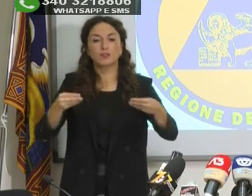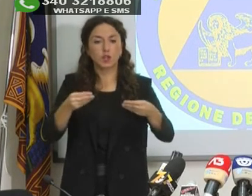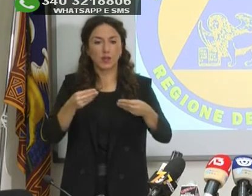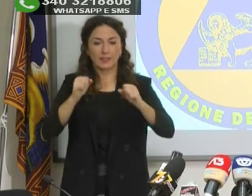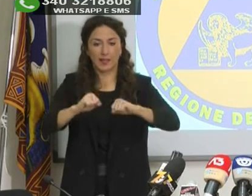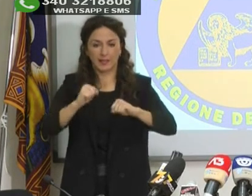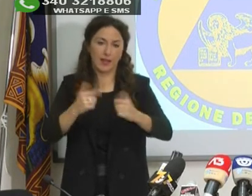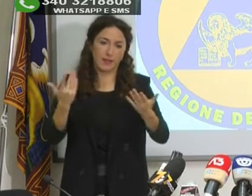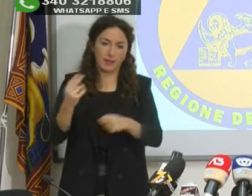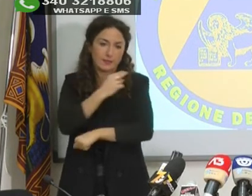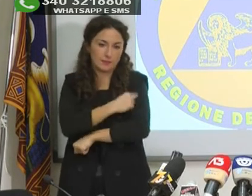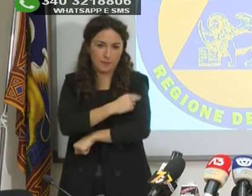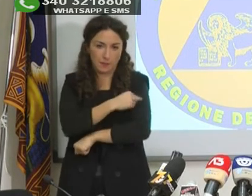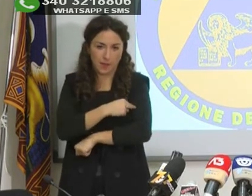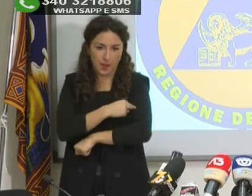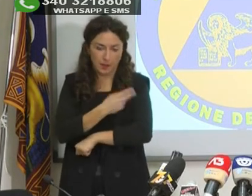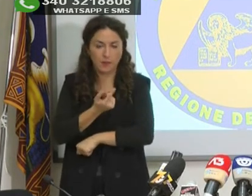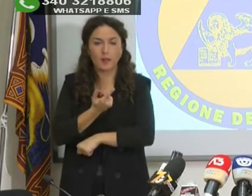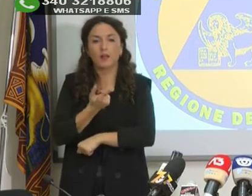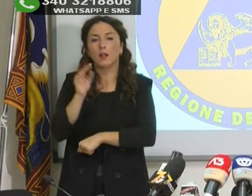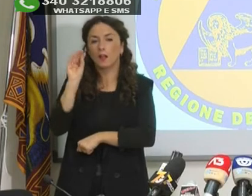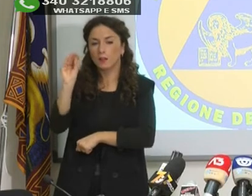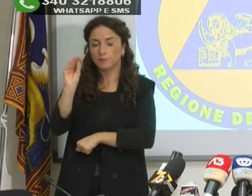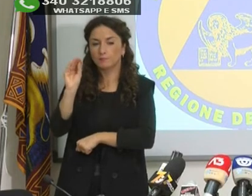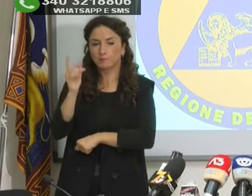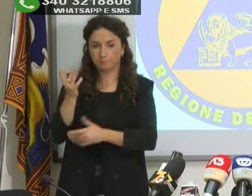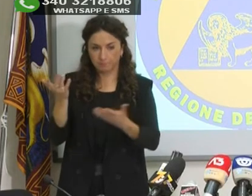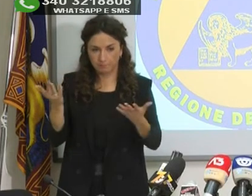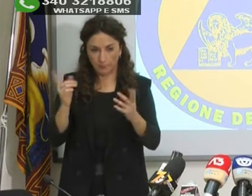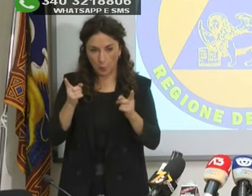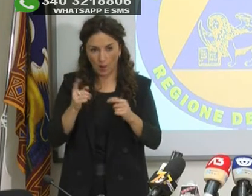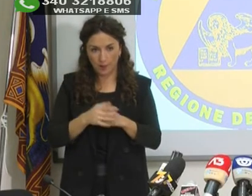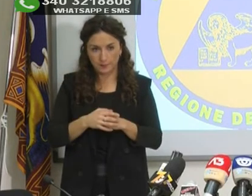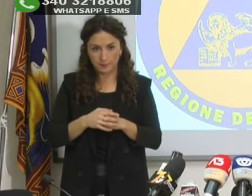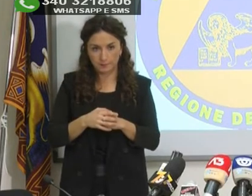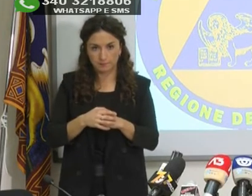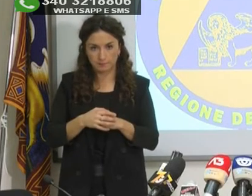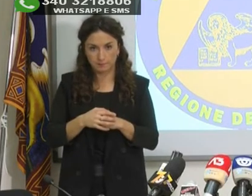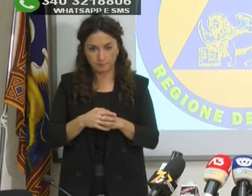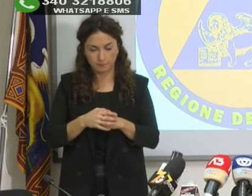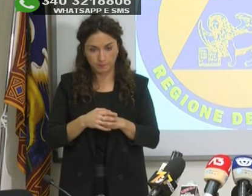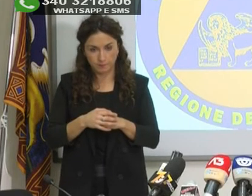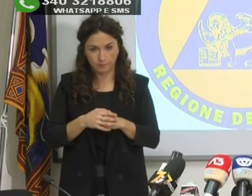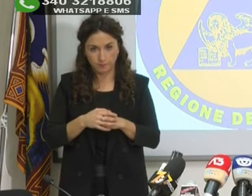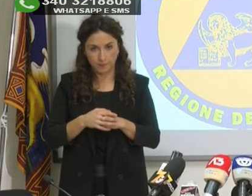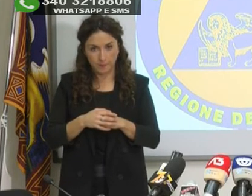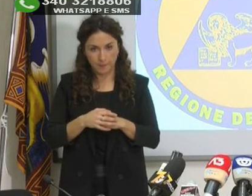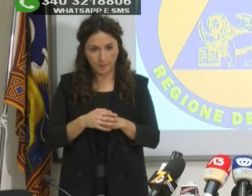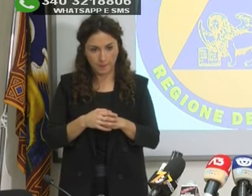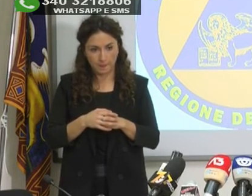infermieri, chiedendo la possibilità, adesso noi abbiamo comunque quelli che